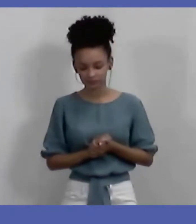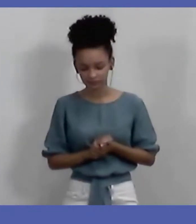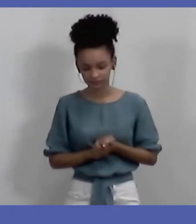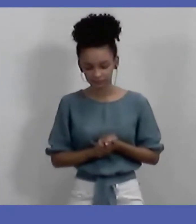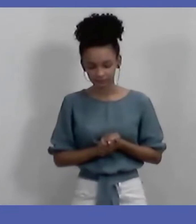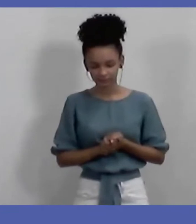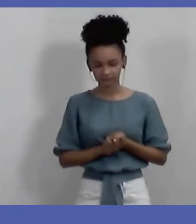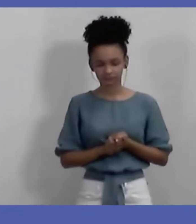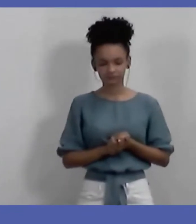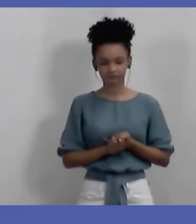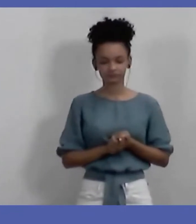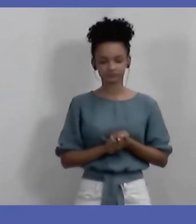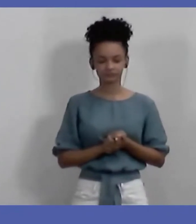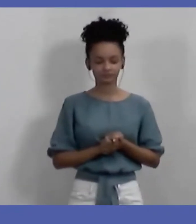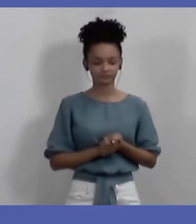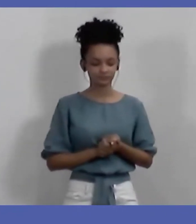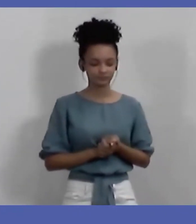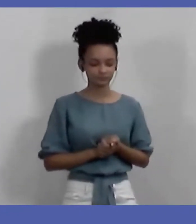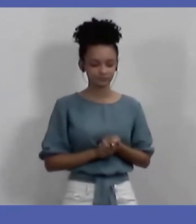tá, já falei.